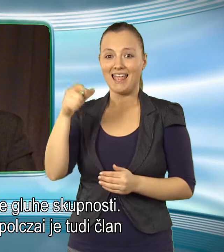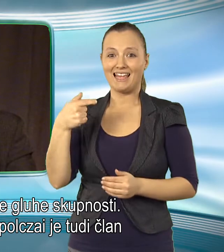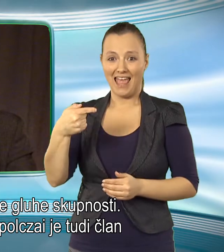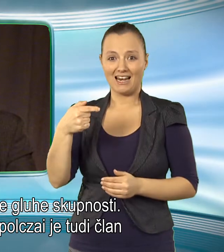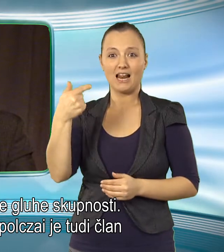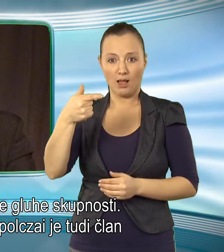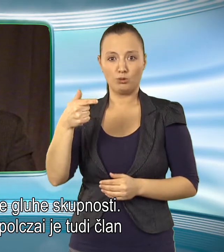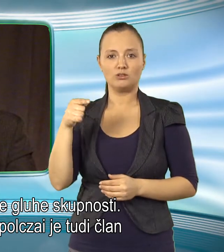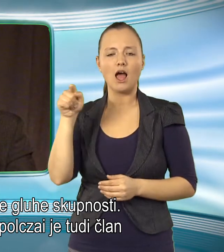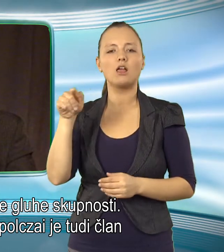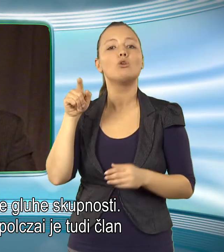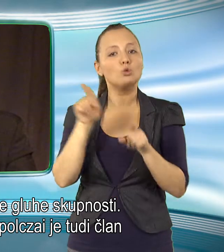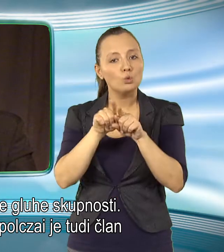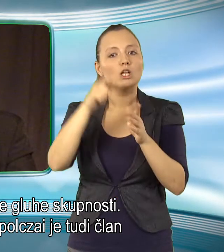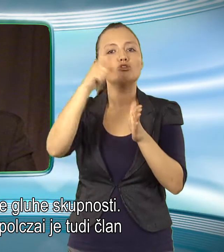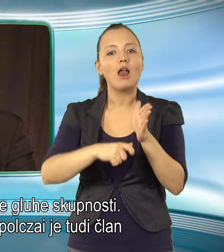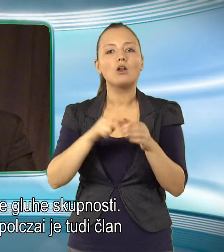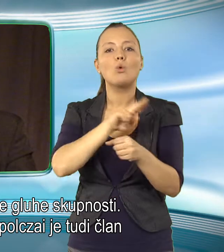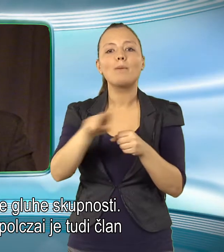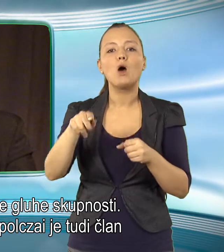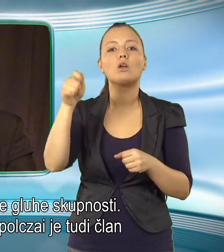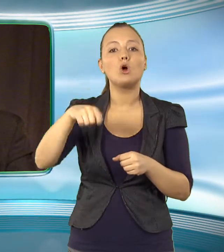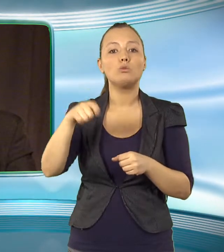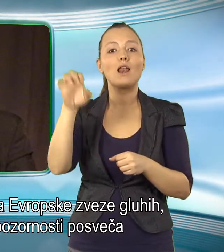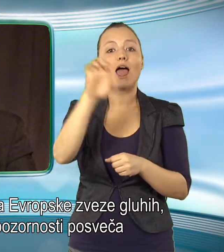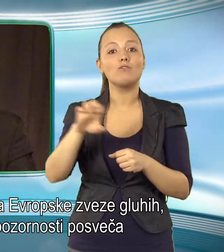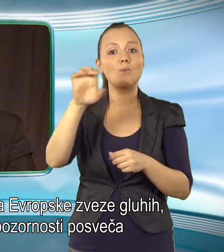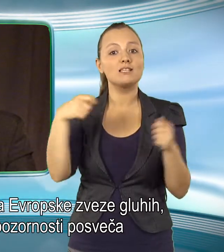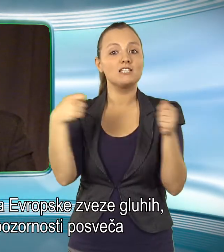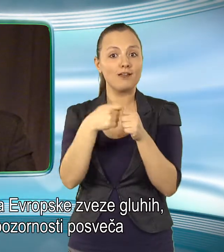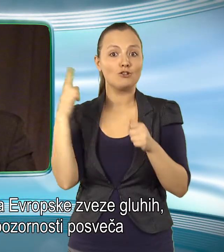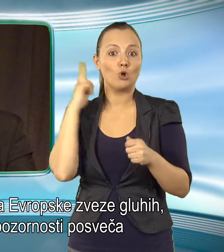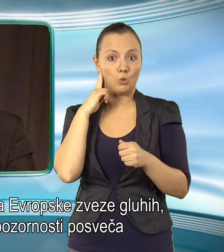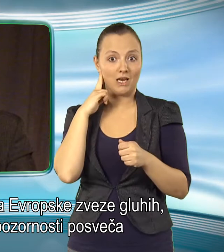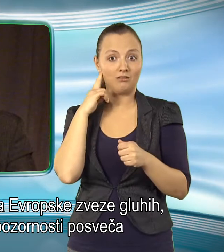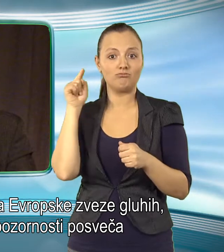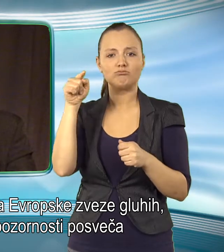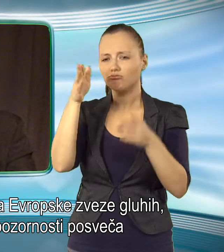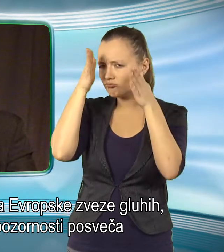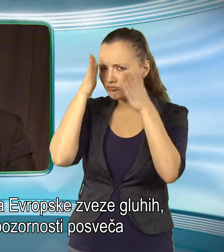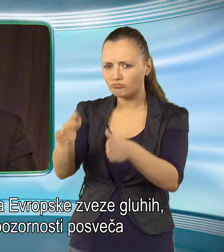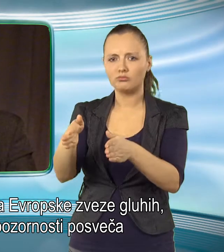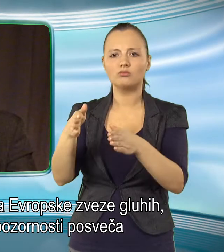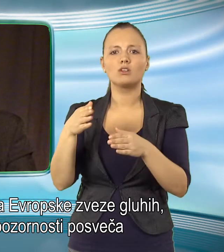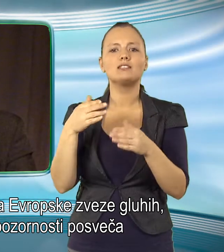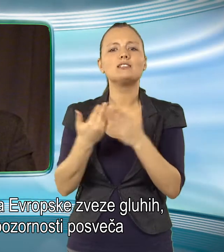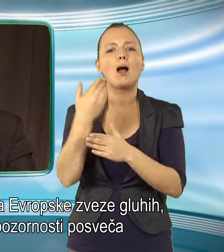Gergely Tapolcaj je tudi član upravnega odbora Evropske zveze gluhih, kjer veliko pozornosti posveča političnemu